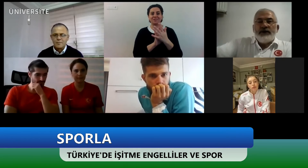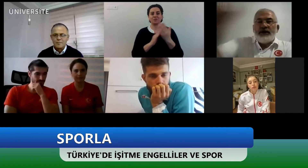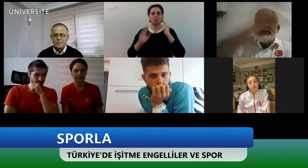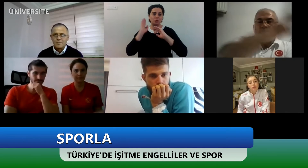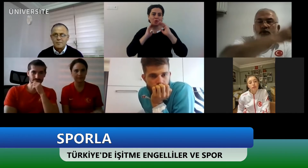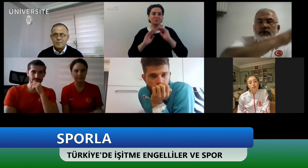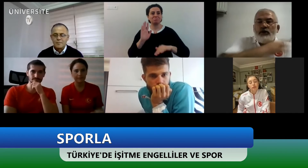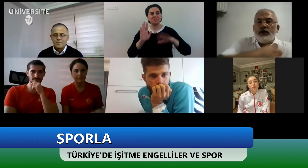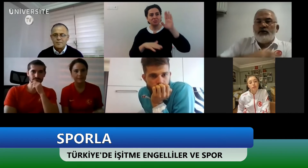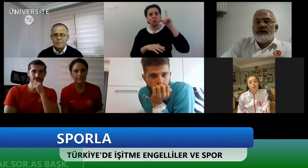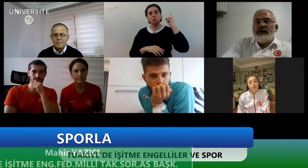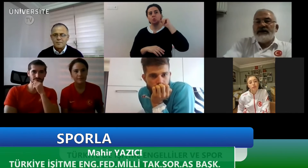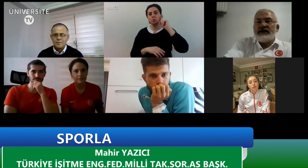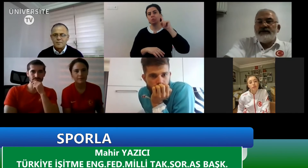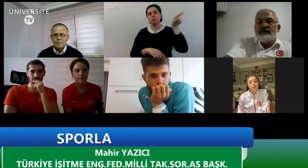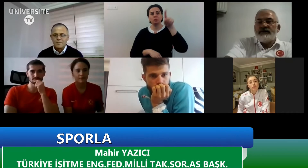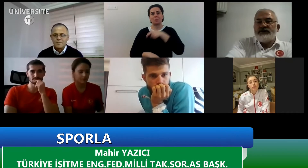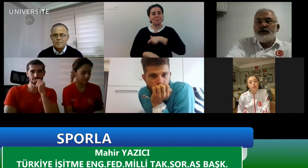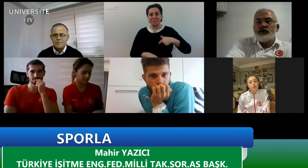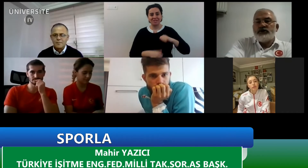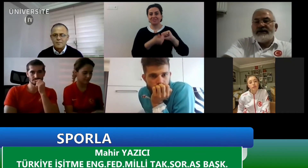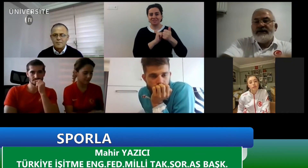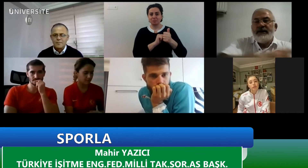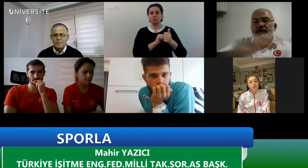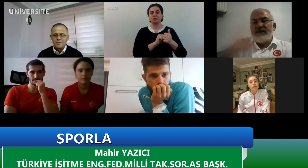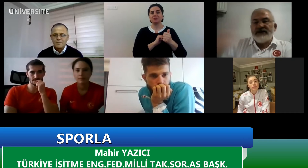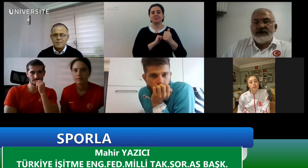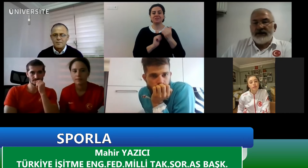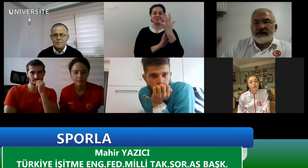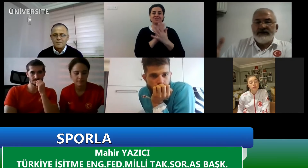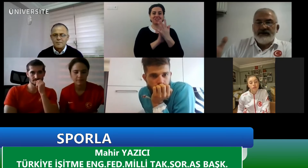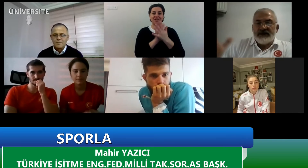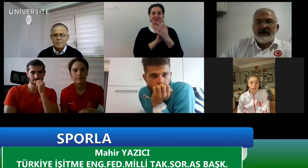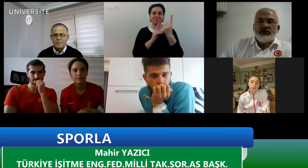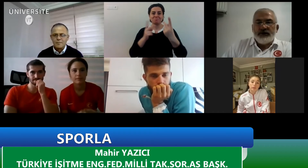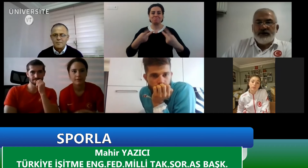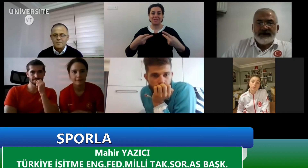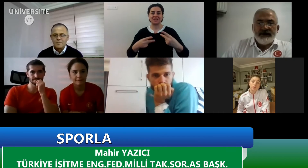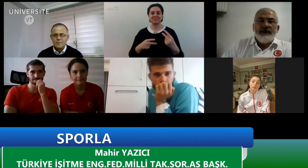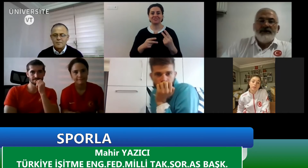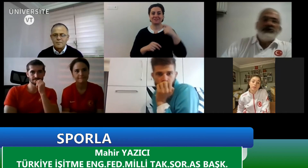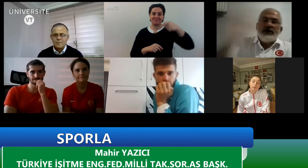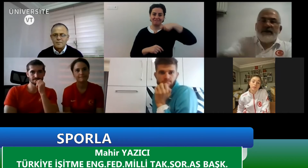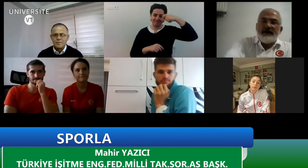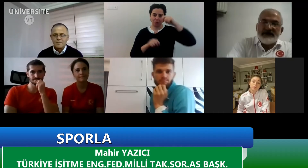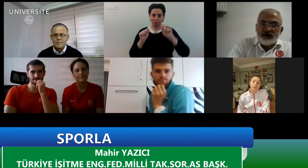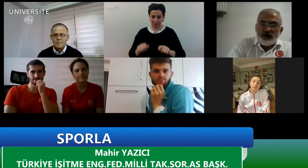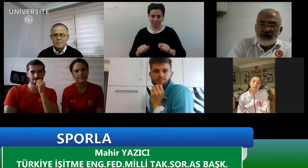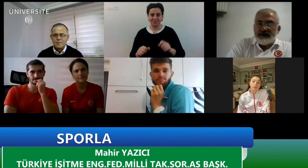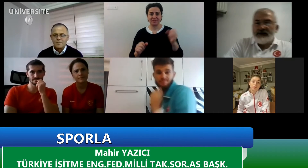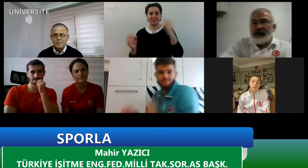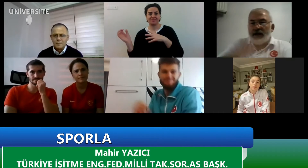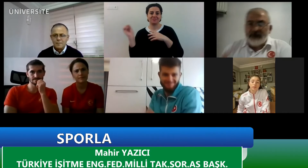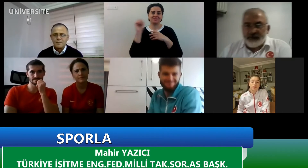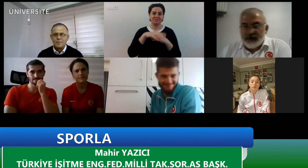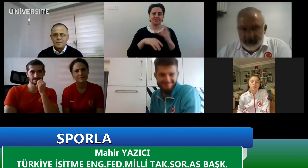güreşte, basketbolda, voleybolda milli takım sporcuları mesaj dağıttı, mesaj gönderdi. Biz onlara mesaj